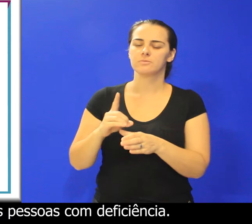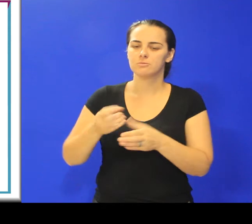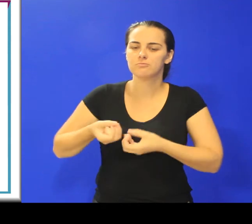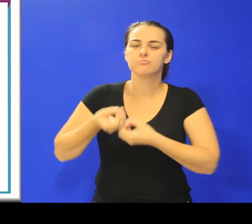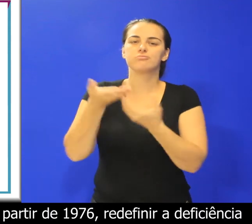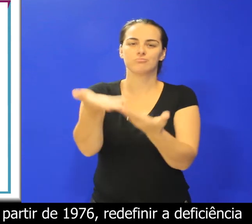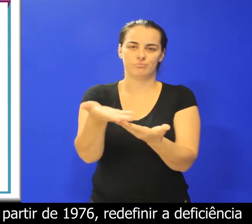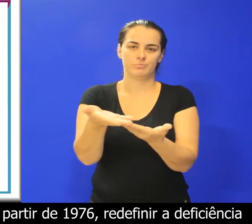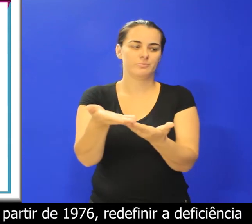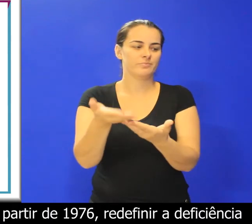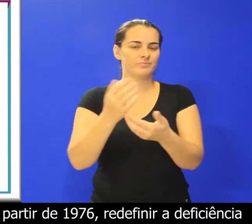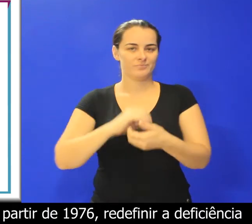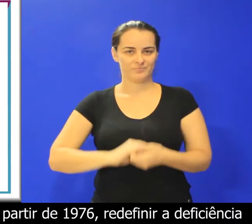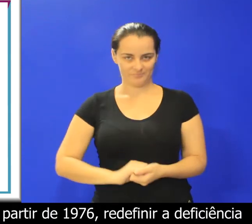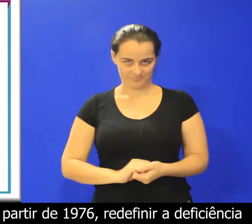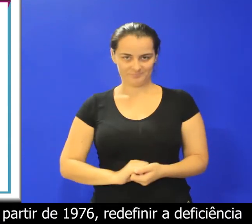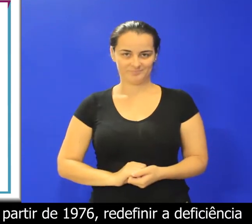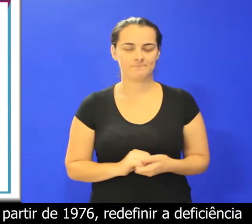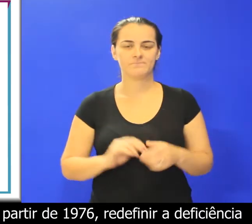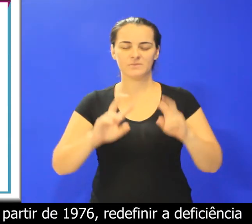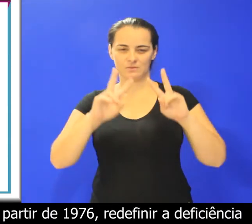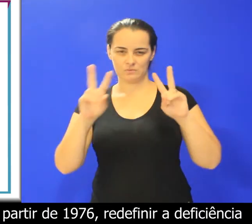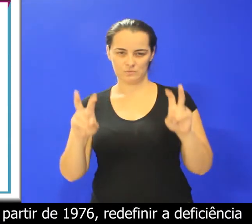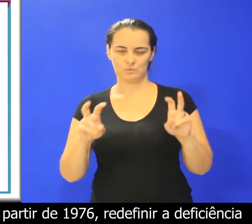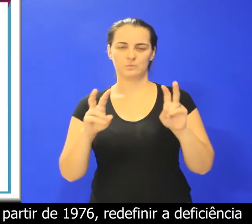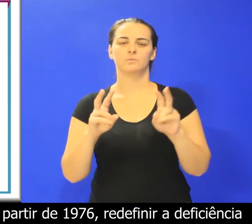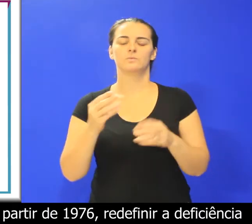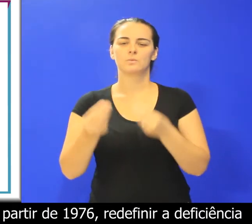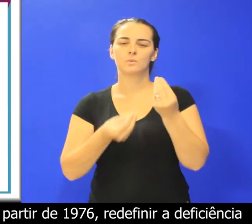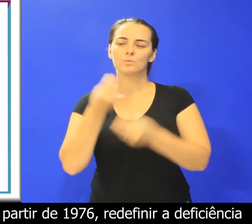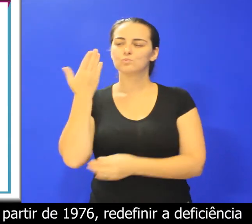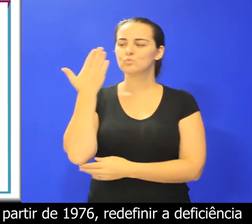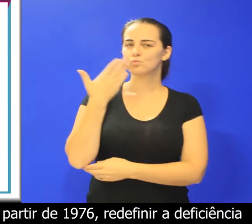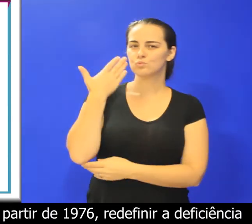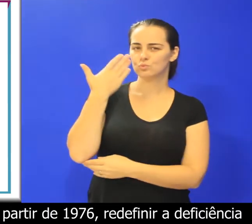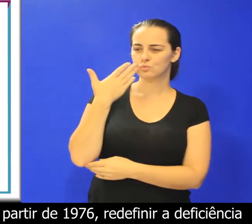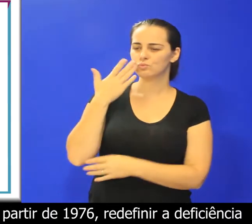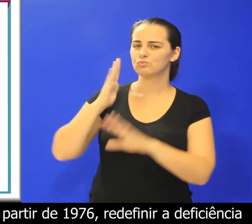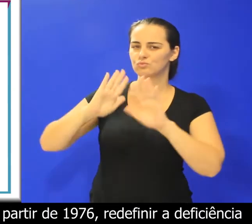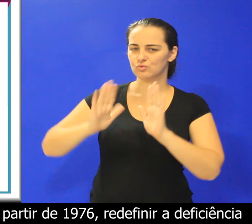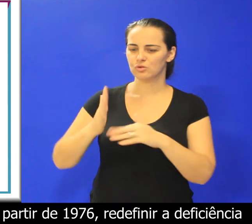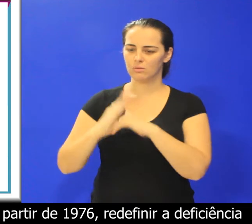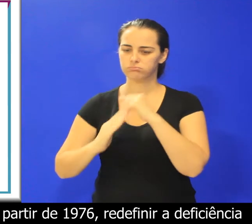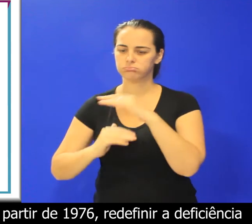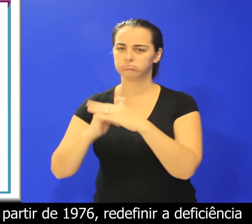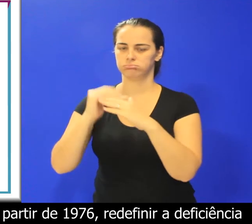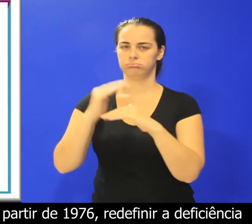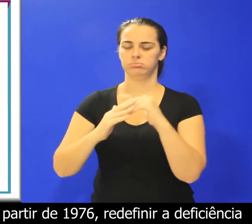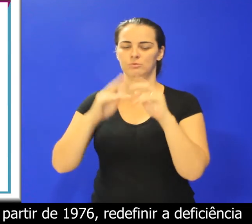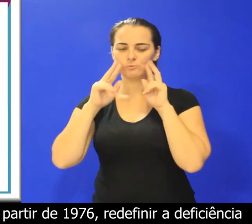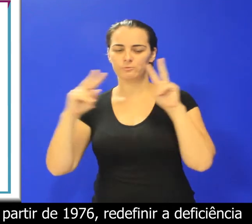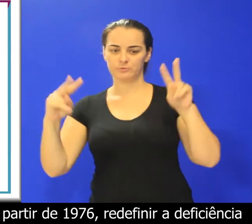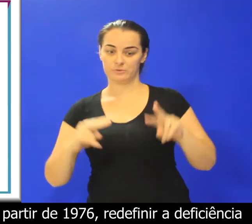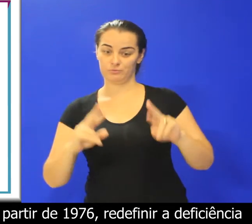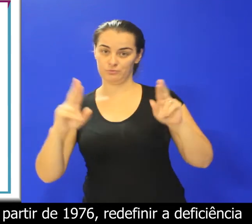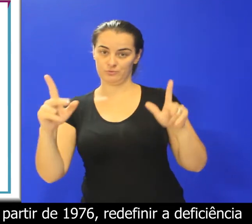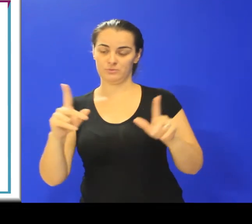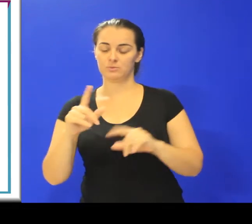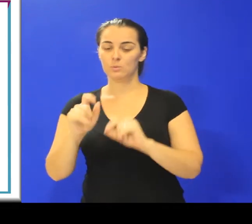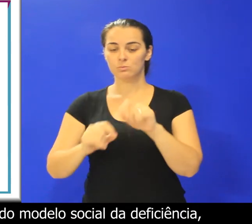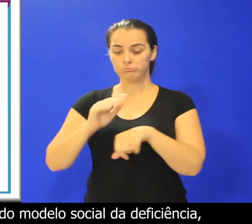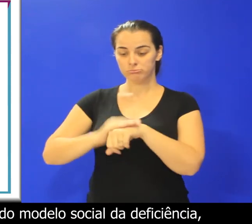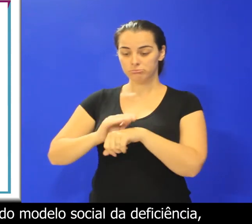deficiência. Paul Hunt e a UPIAS buscaram, a partir de 1976, redefinir a